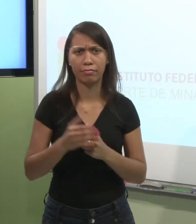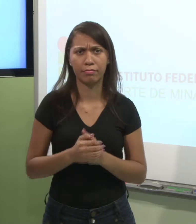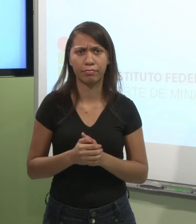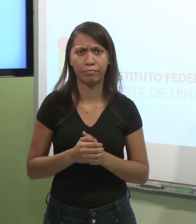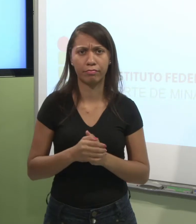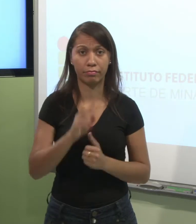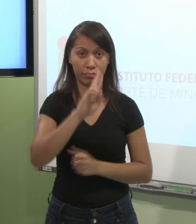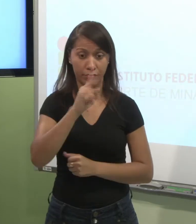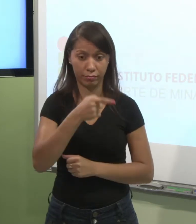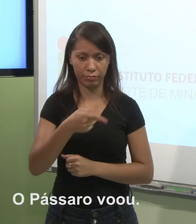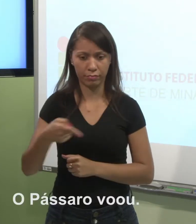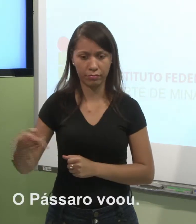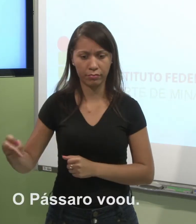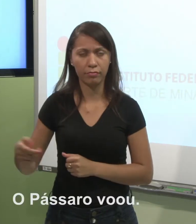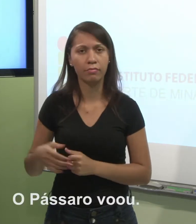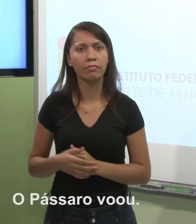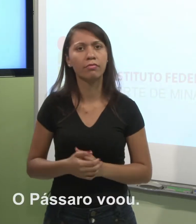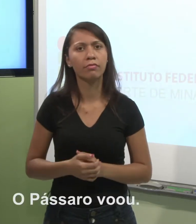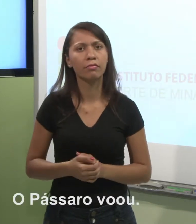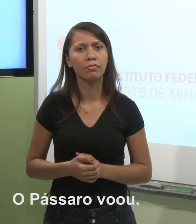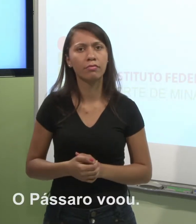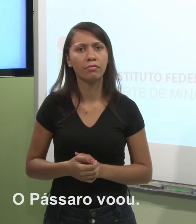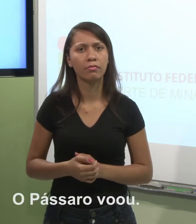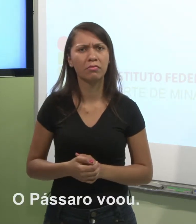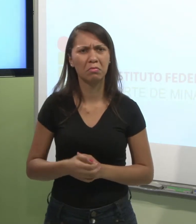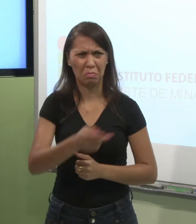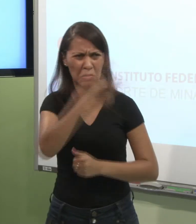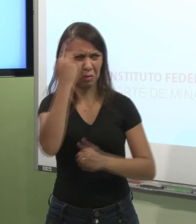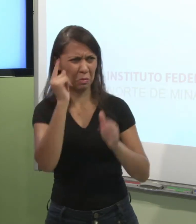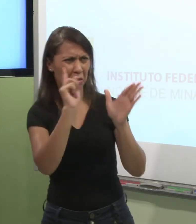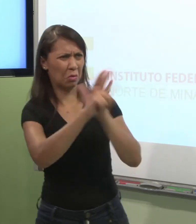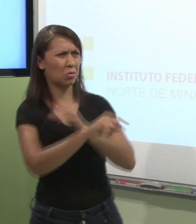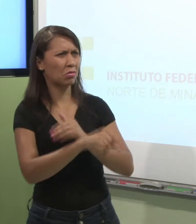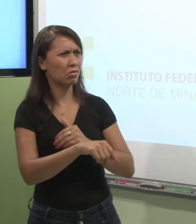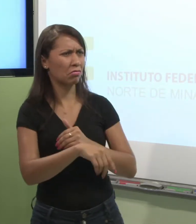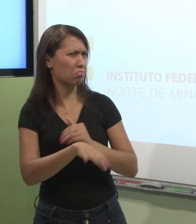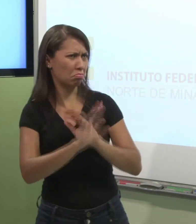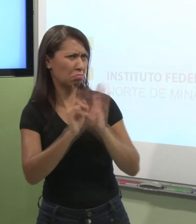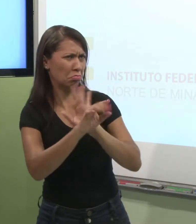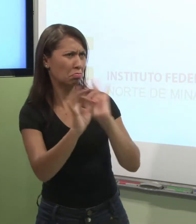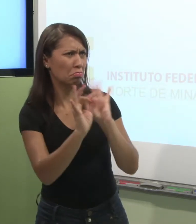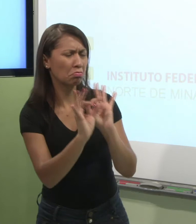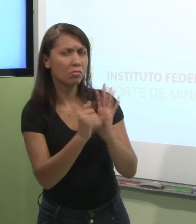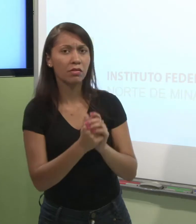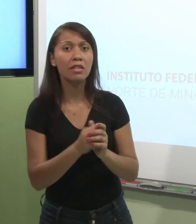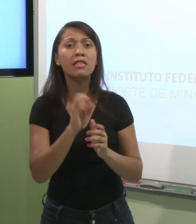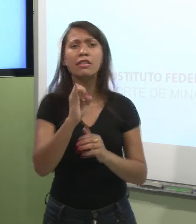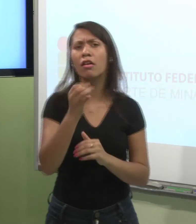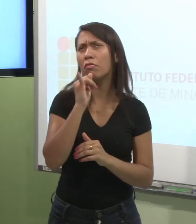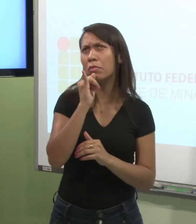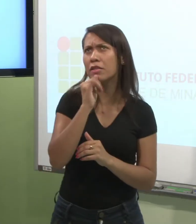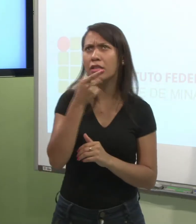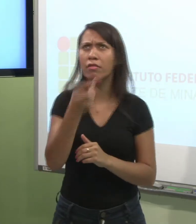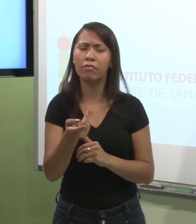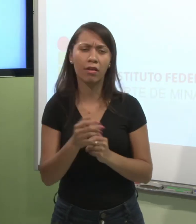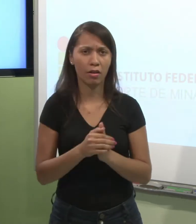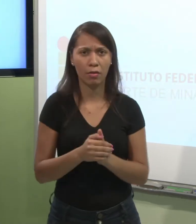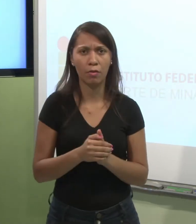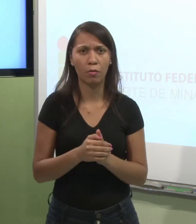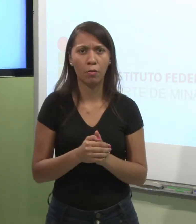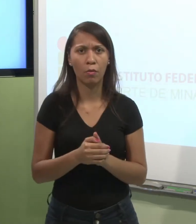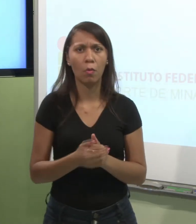o pássaro voou, teoricamente ninguém pergunta nada, o pássaro voou, pronto. Mas se eu falo uma frase como, o